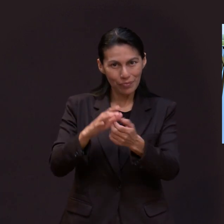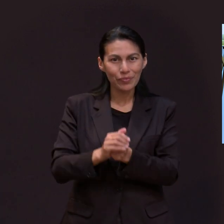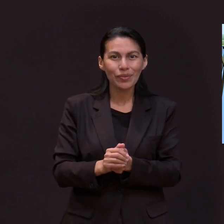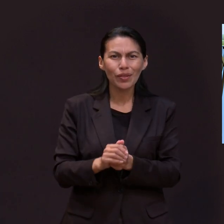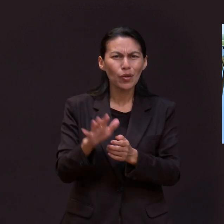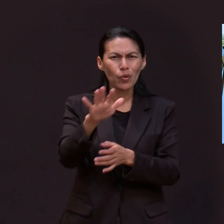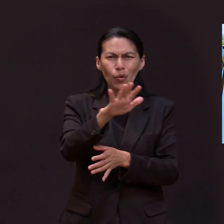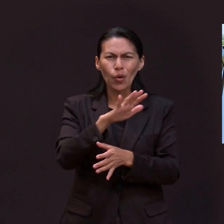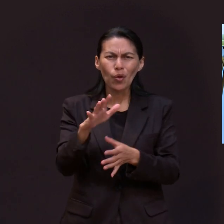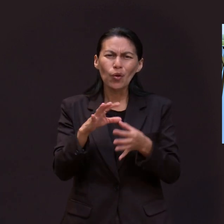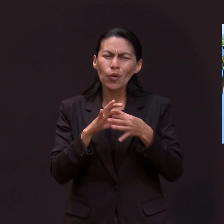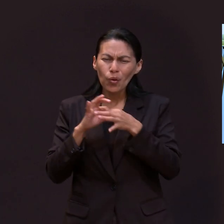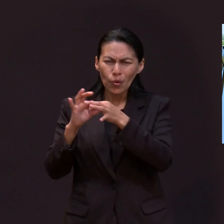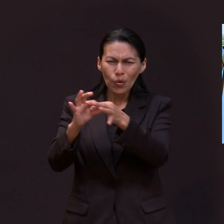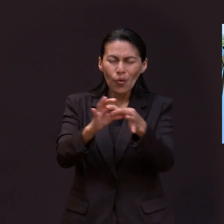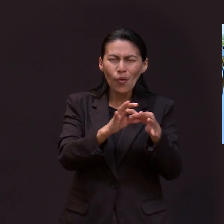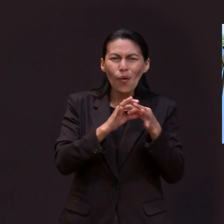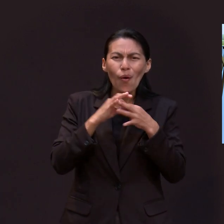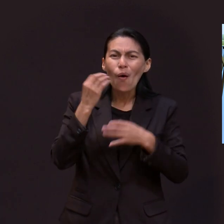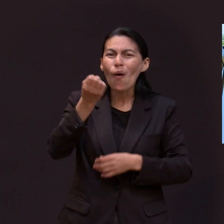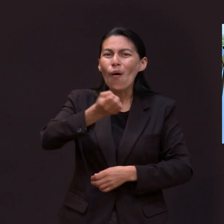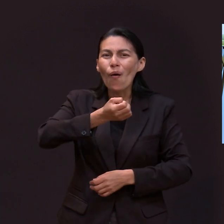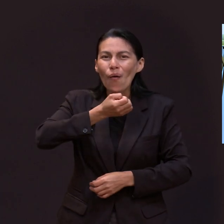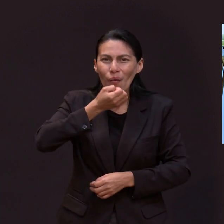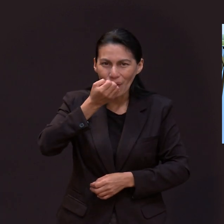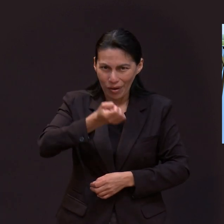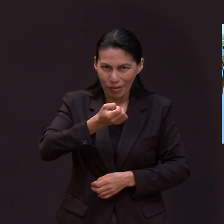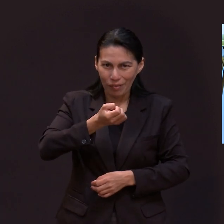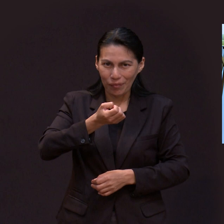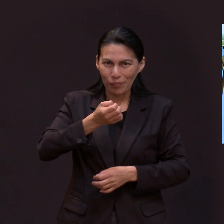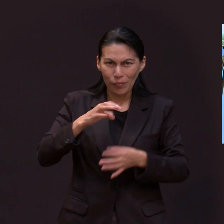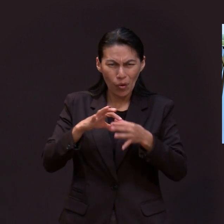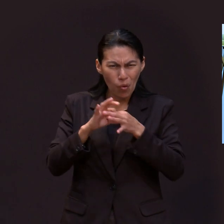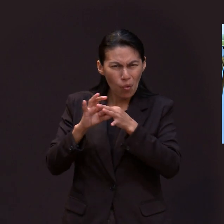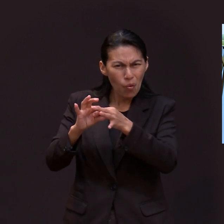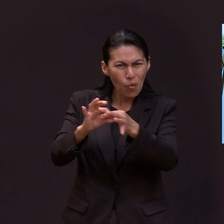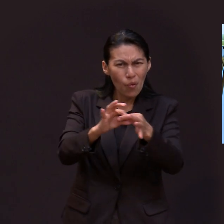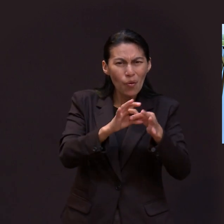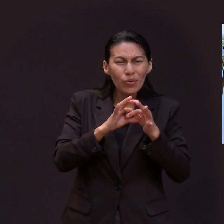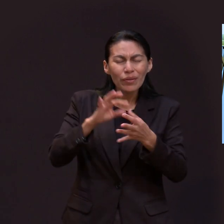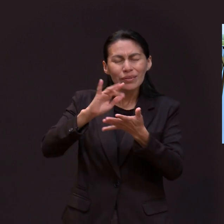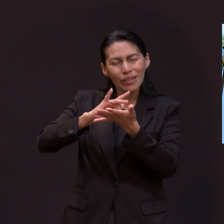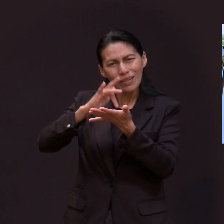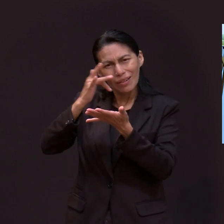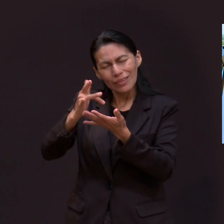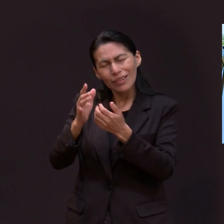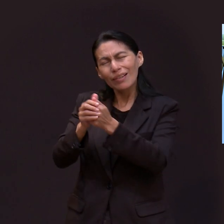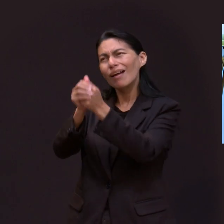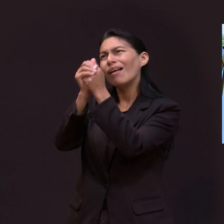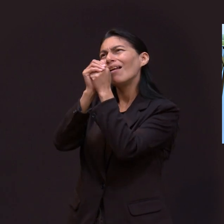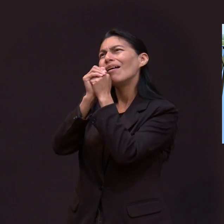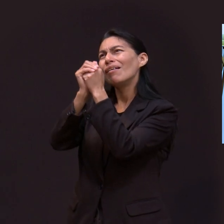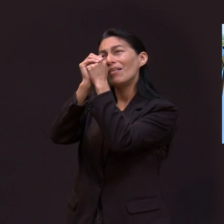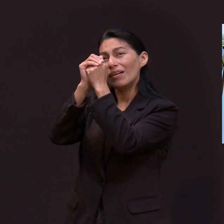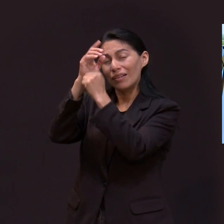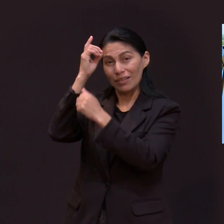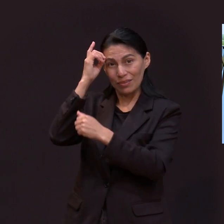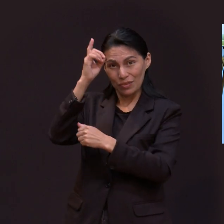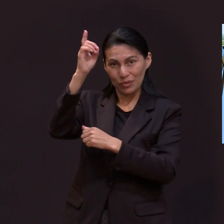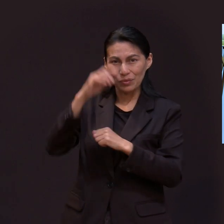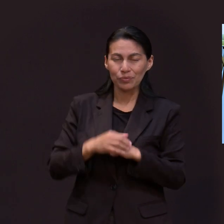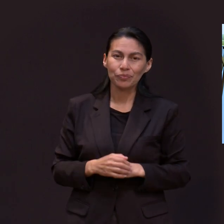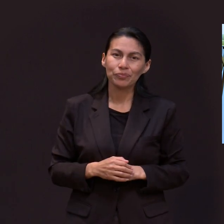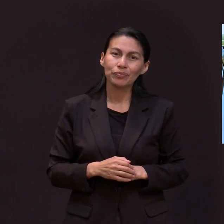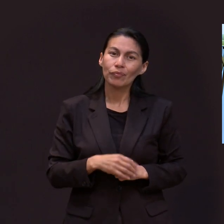juntos oremos por esas peticiones juntos agradezcamos y alabemos a